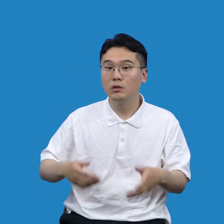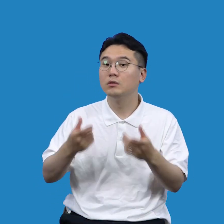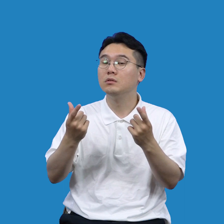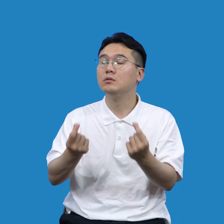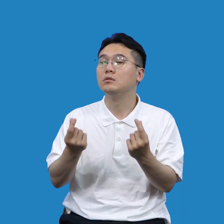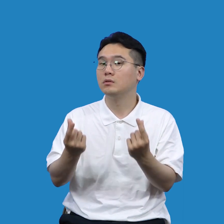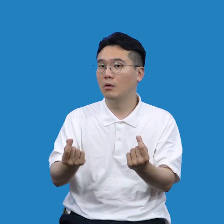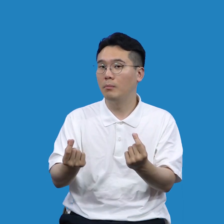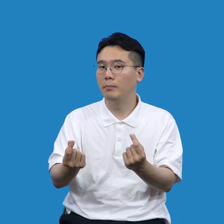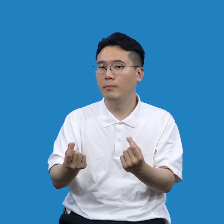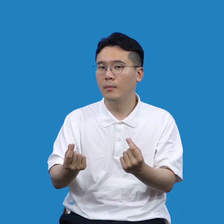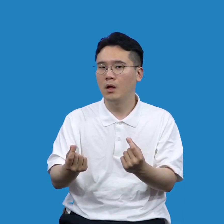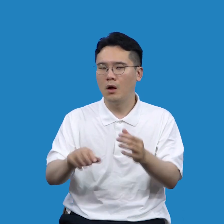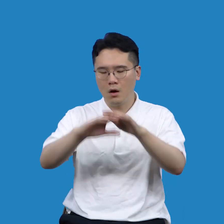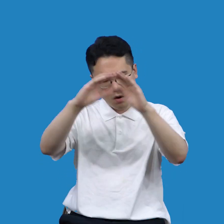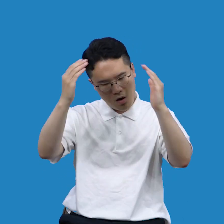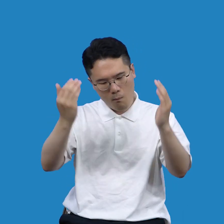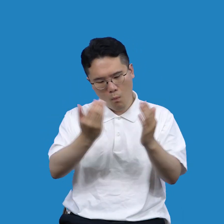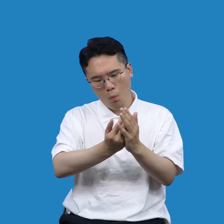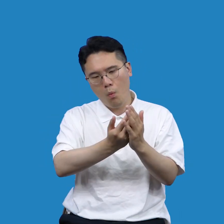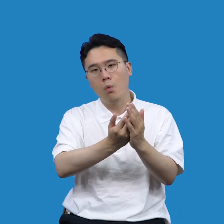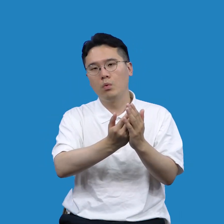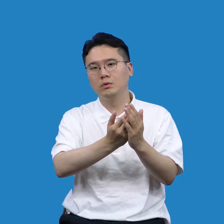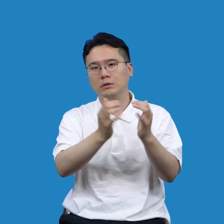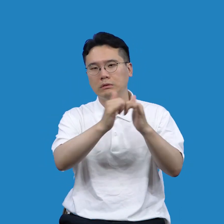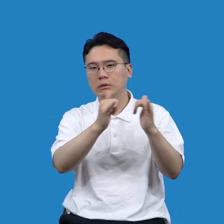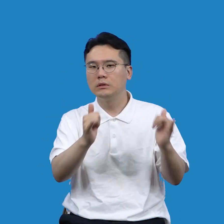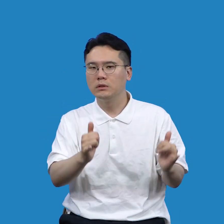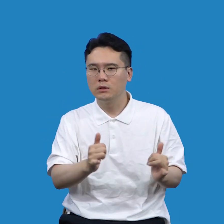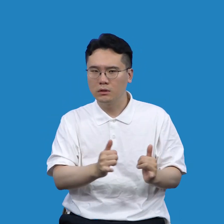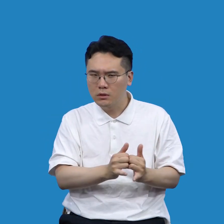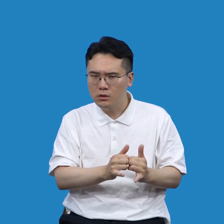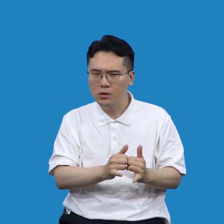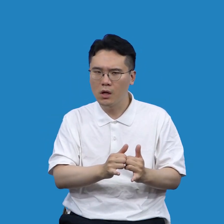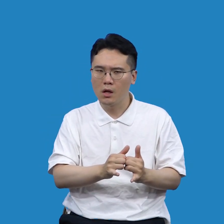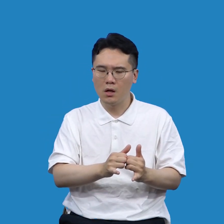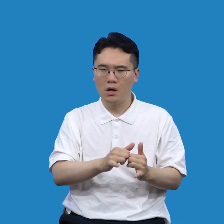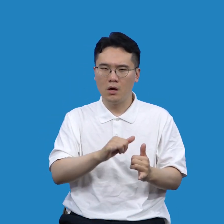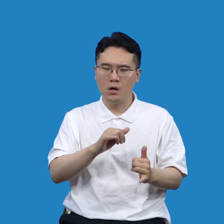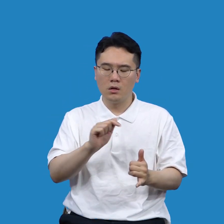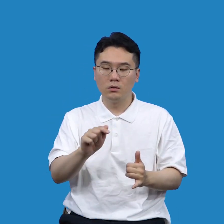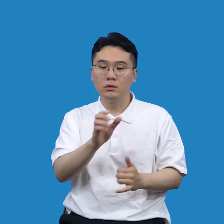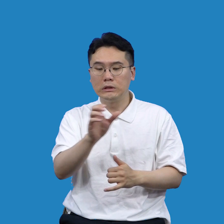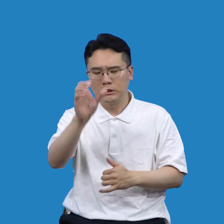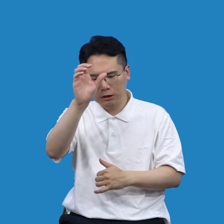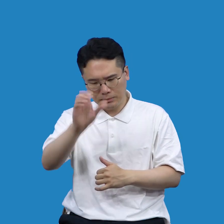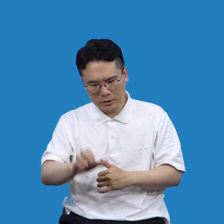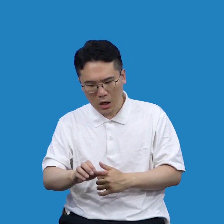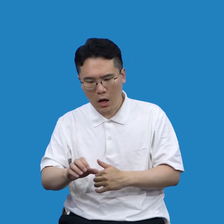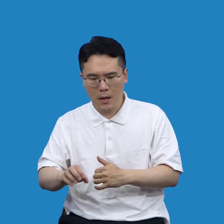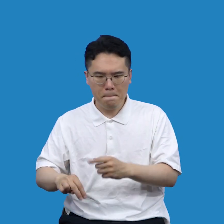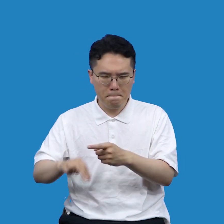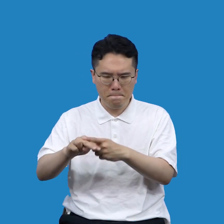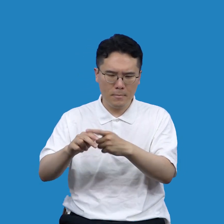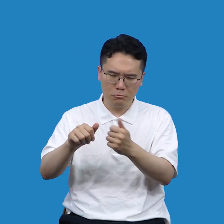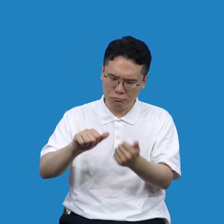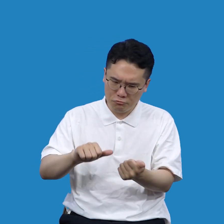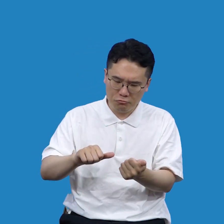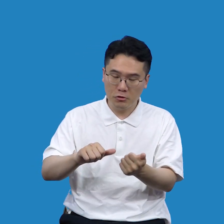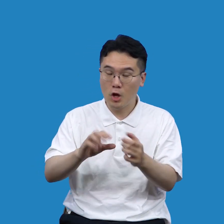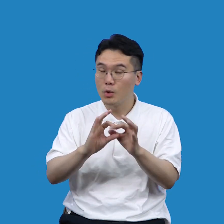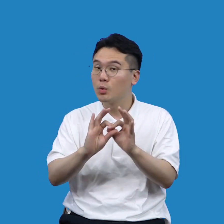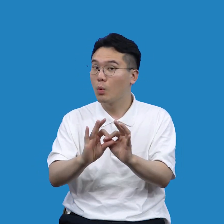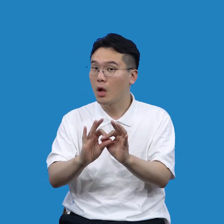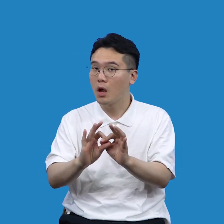인류의 속죄의 어린 양 되신 예수님이 십자가에서 피 흘려 피 뿌림으로